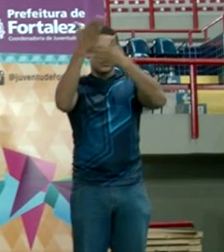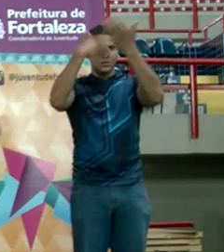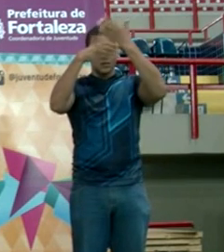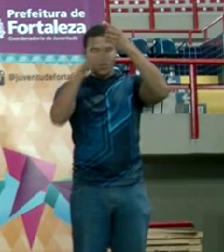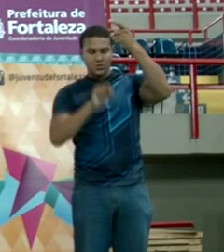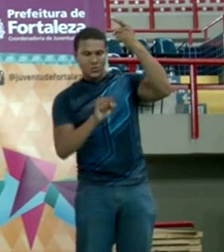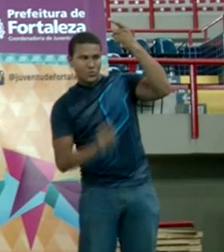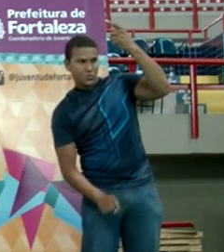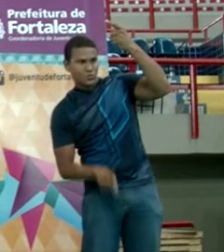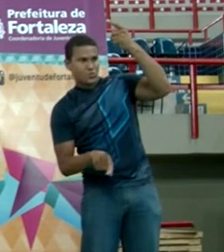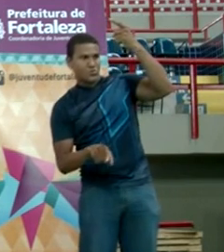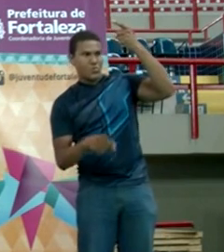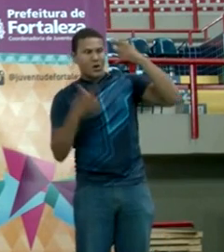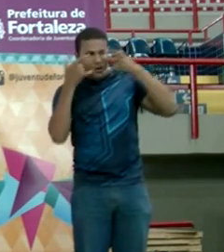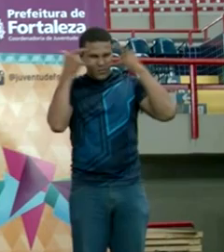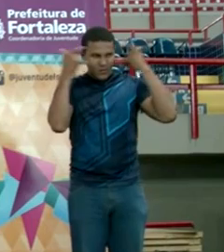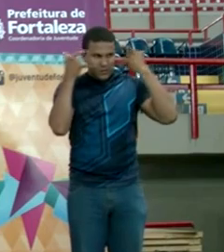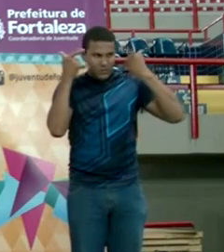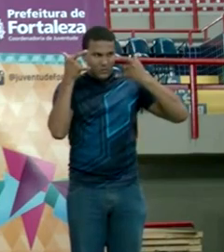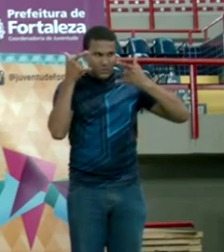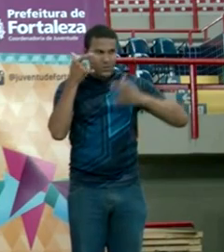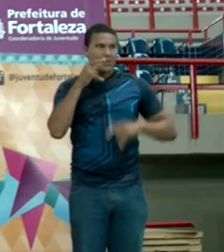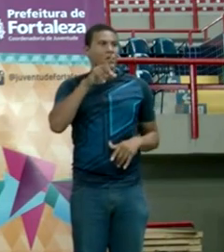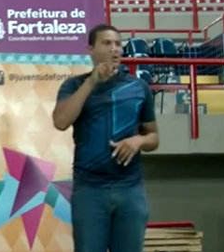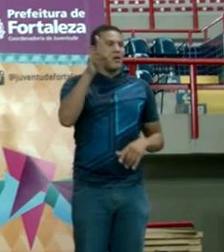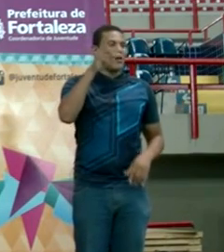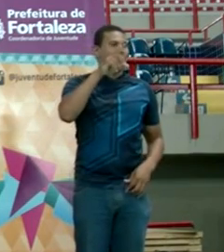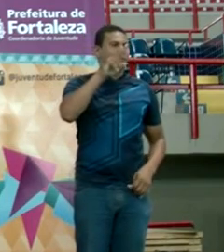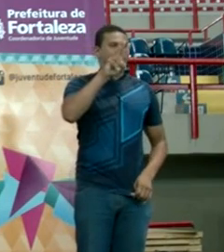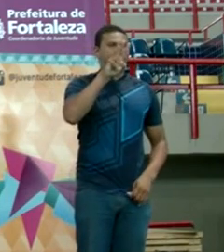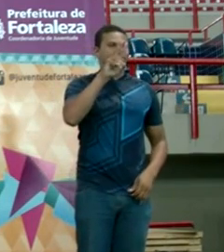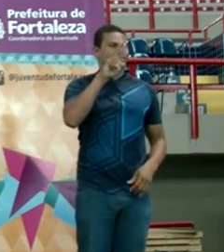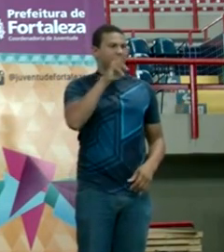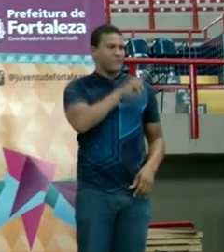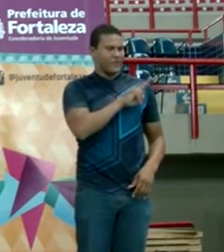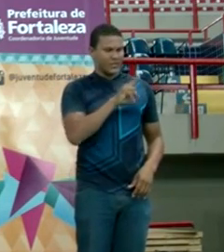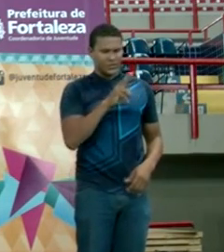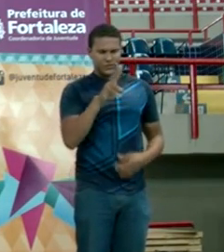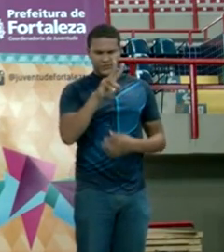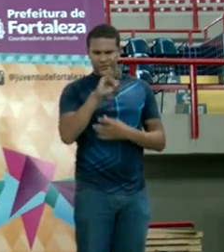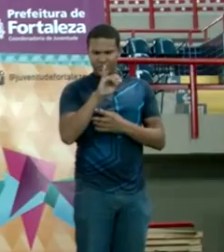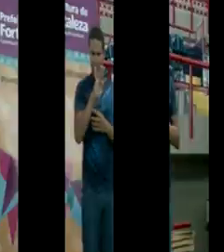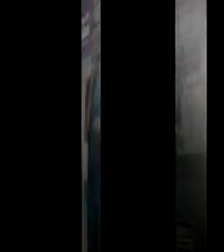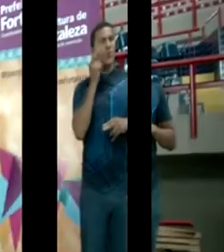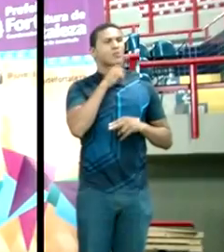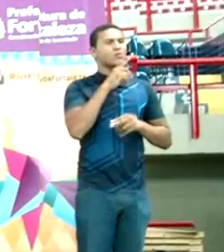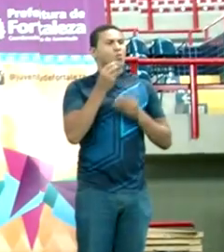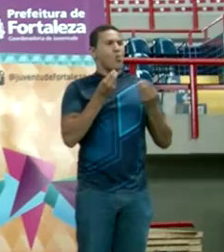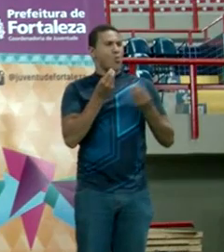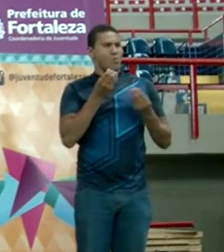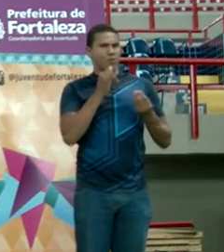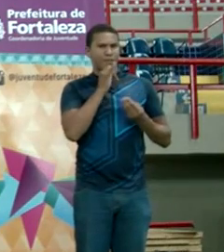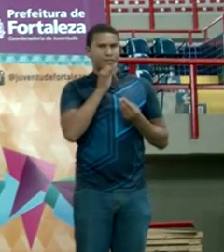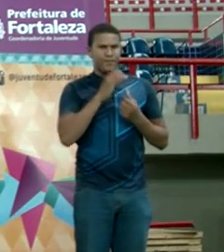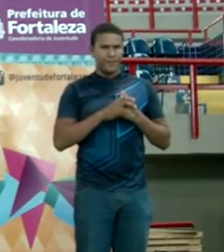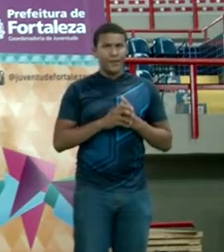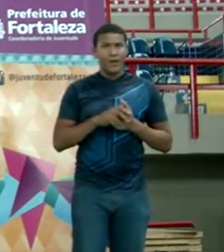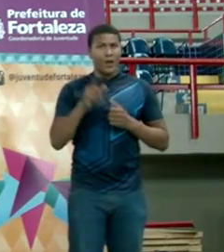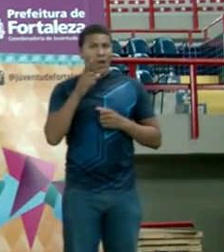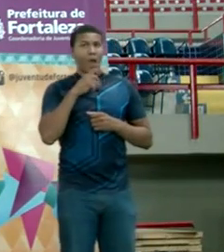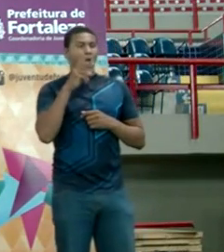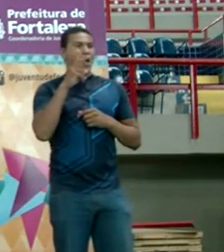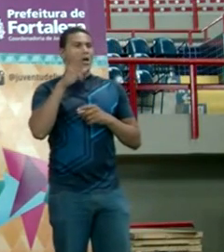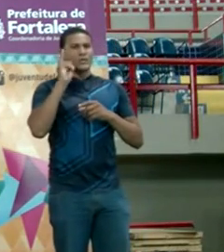Sul, capitalista. Vietnã do Norte, socialista. Vietnã do Sul, capitalista. Essa